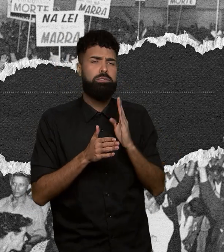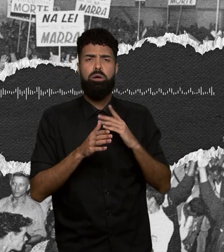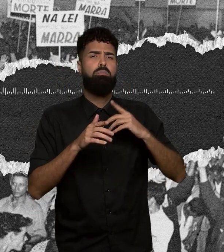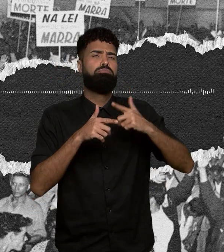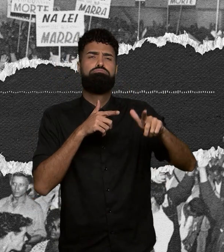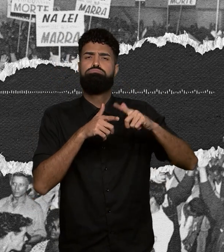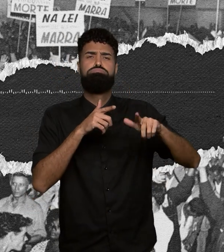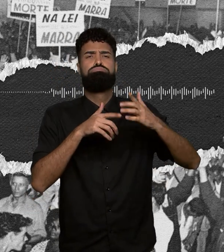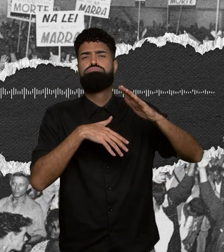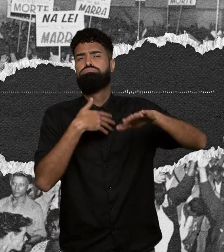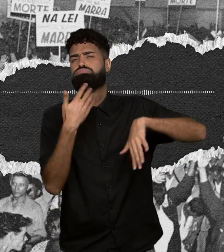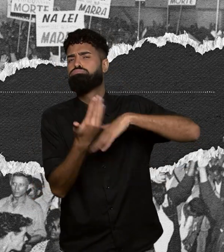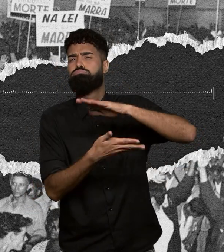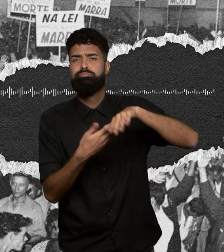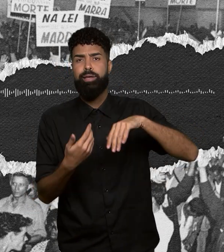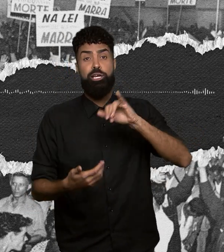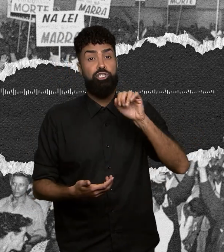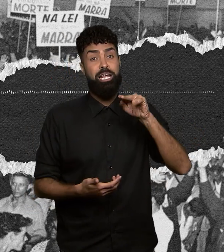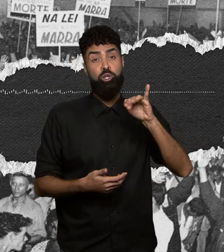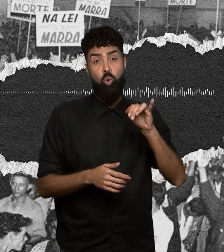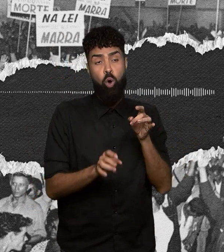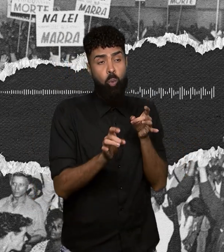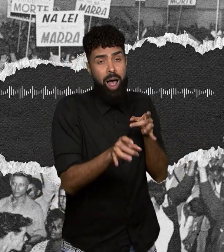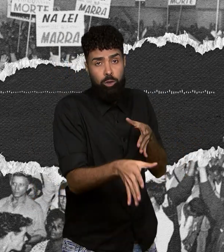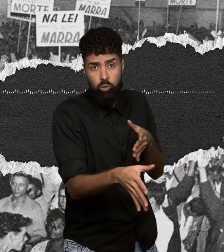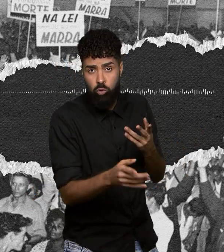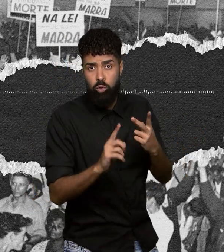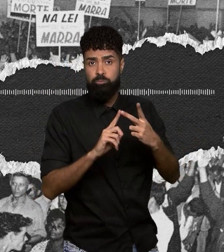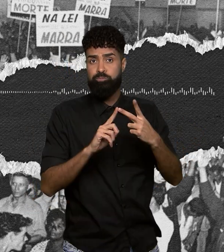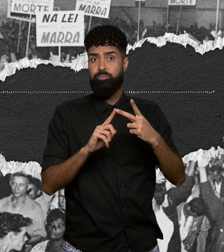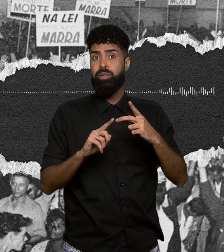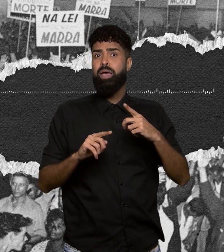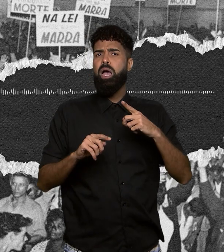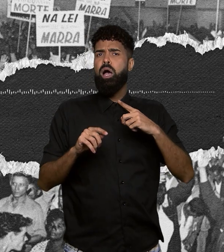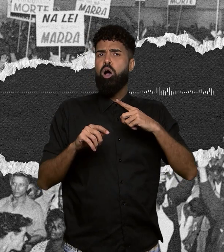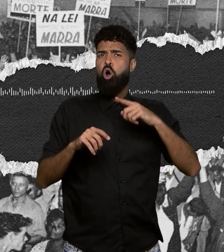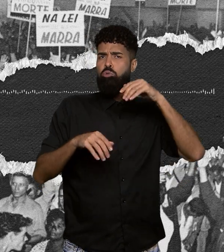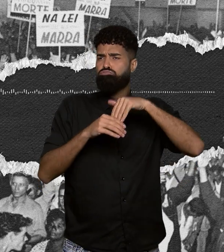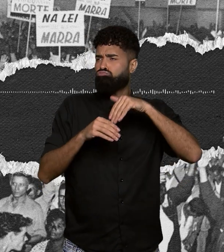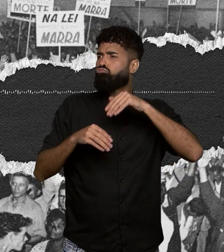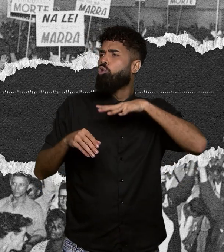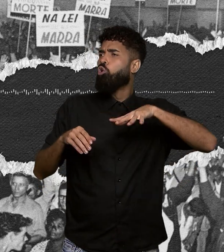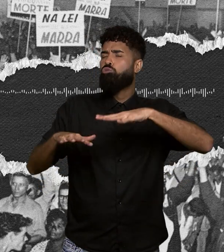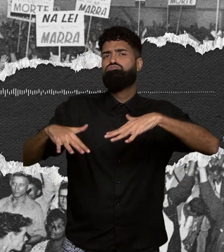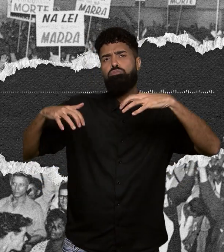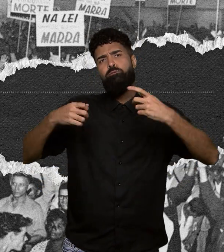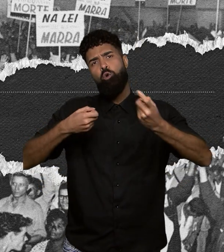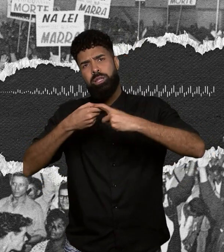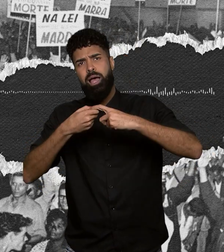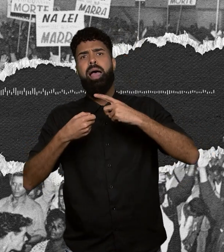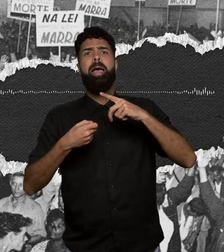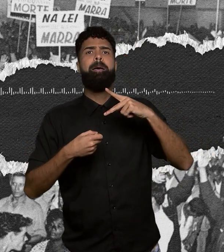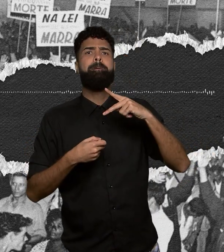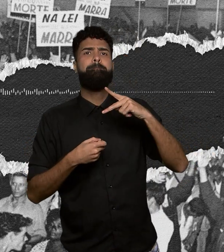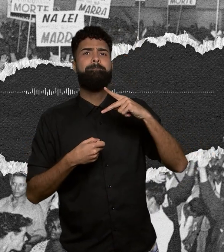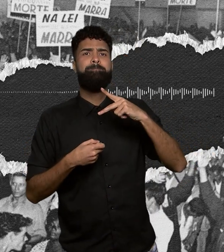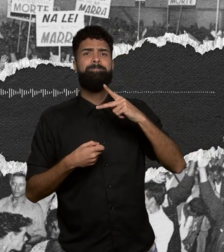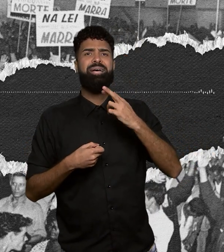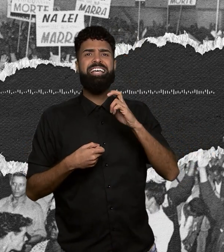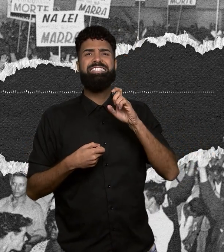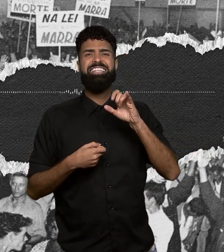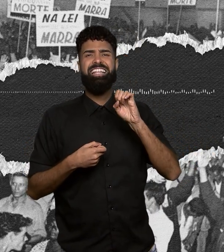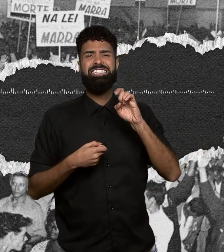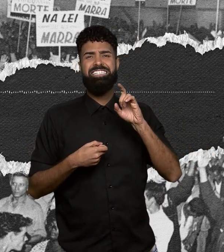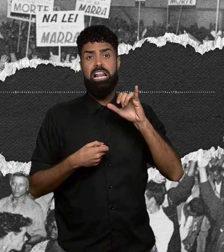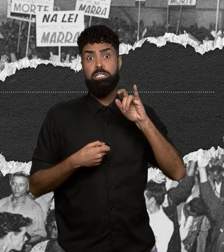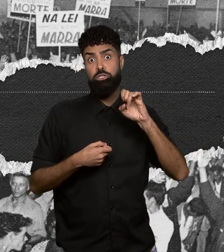isso a renúncia de Jano quadros um parlamentarismo forçado e um plebiscito para trazer o presidencialismo de volta e um presidente boicotado